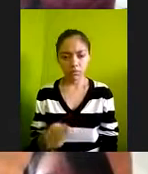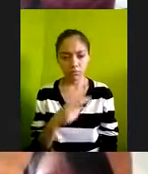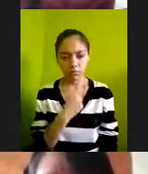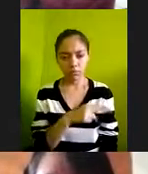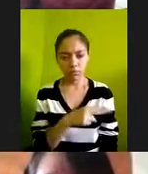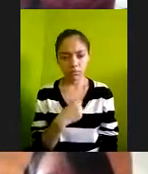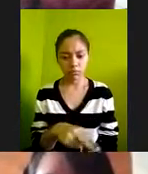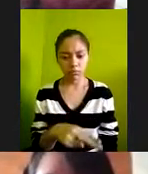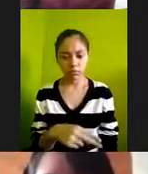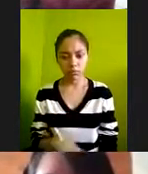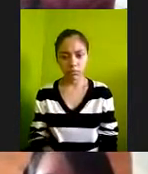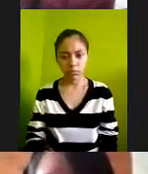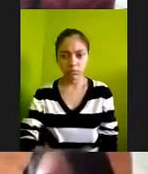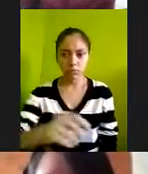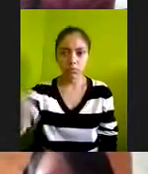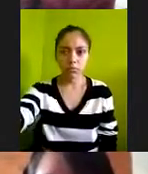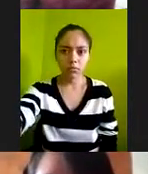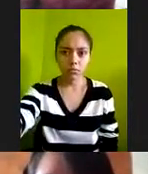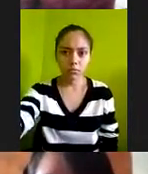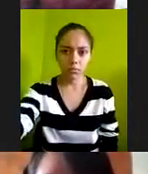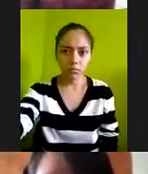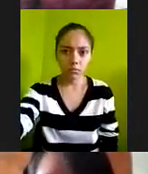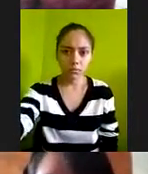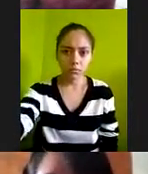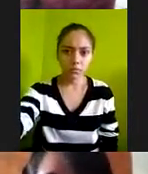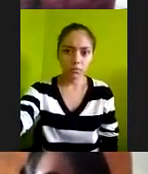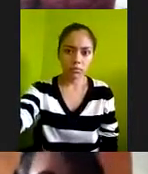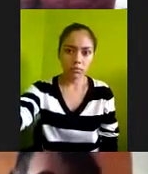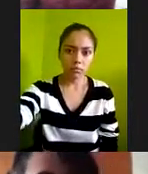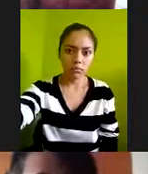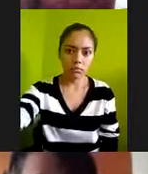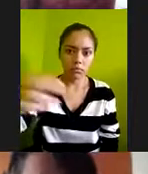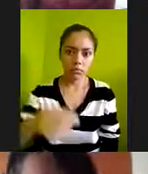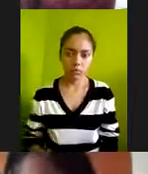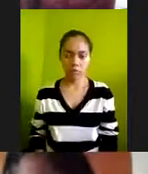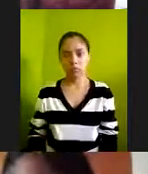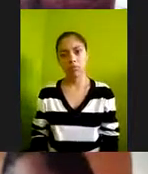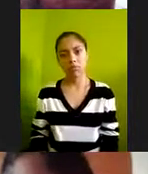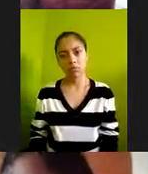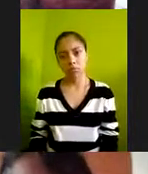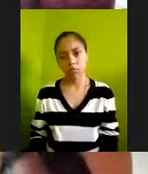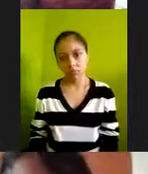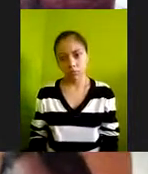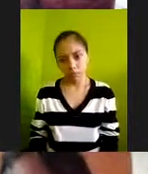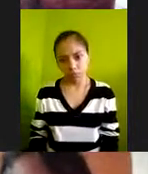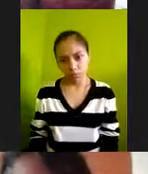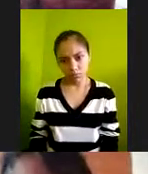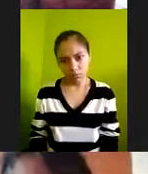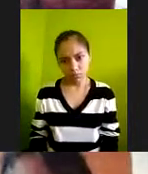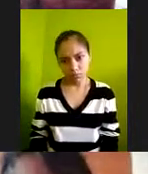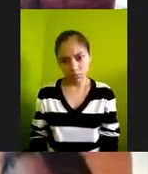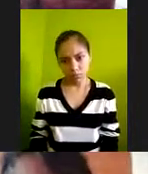sordo. Pero ojo, es incorrecto que nosotros veamos y que querramos decirlo tal cual en el